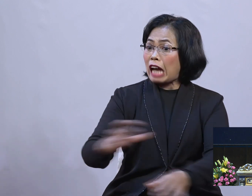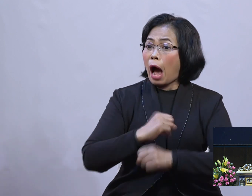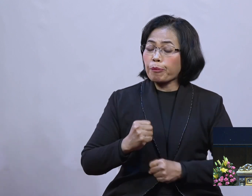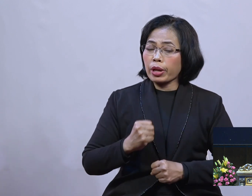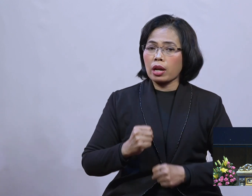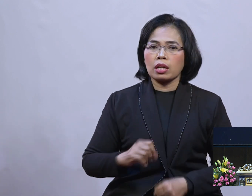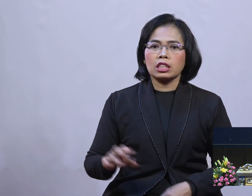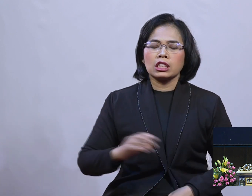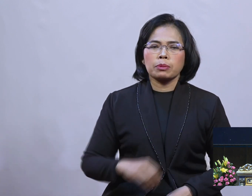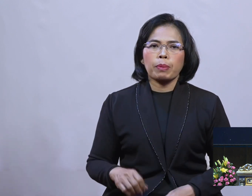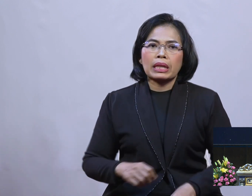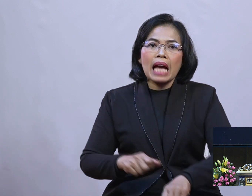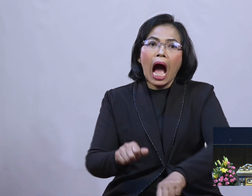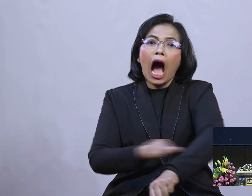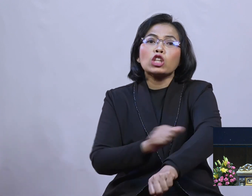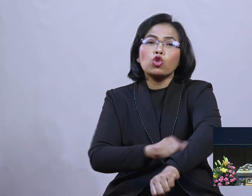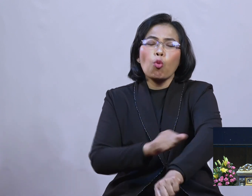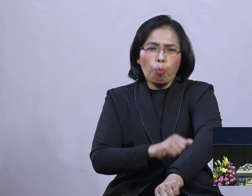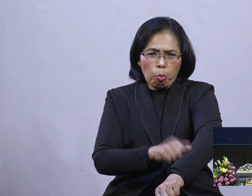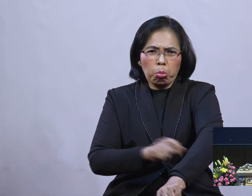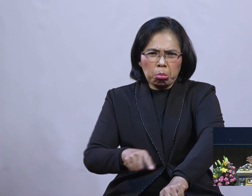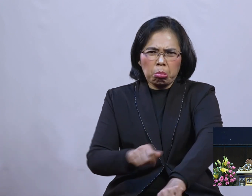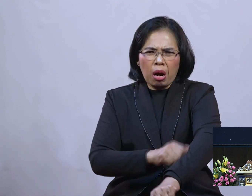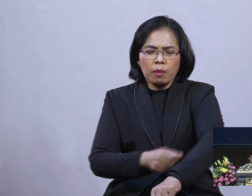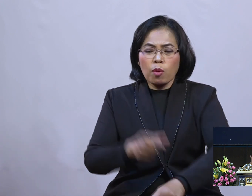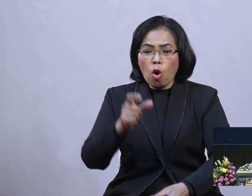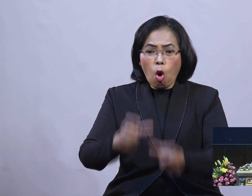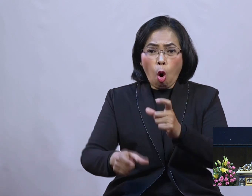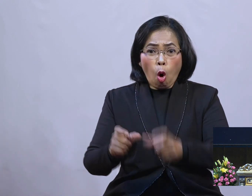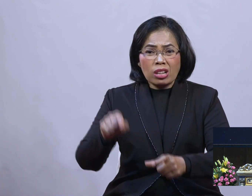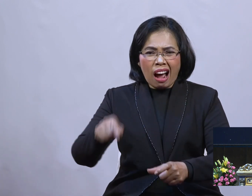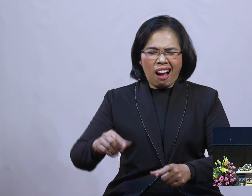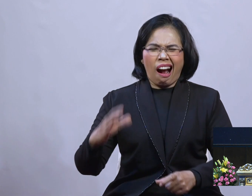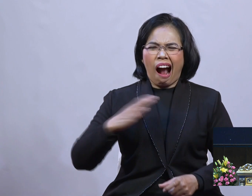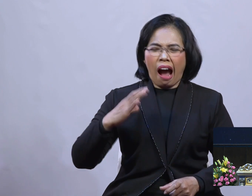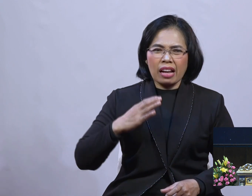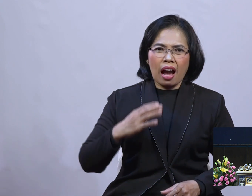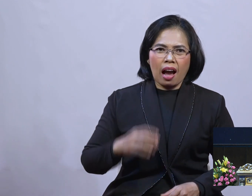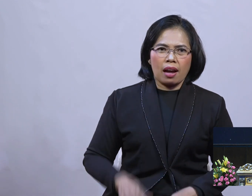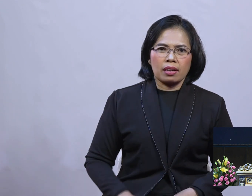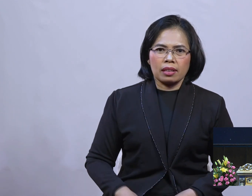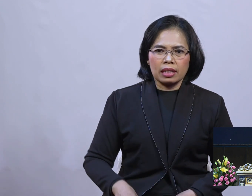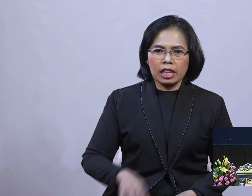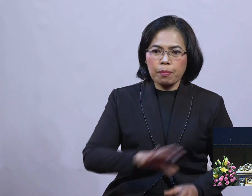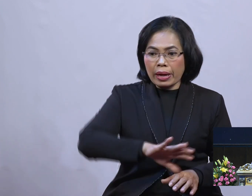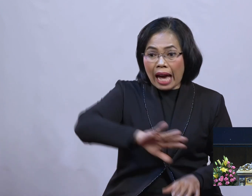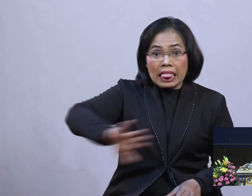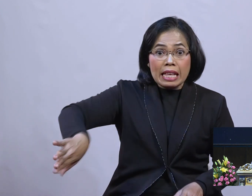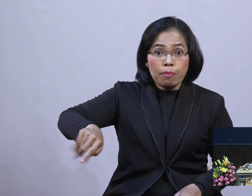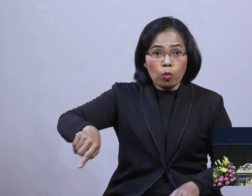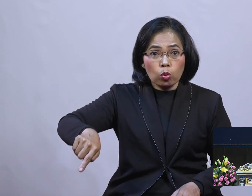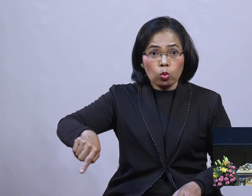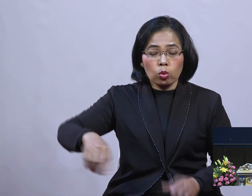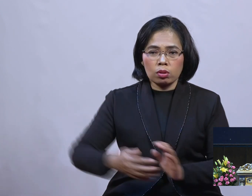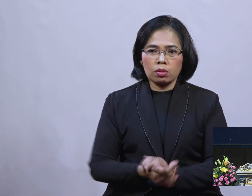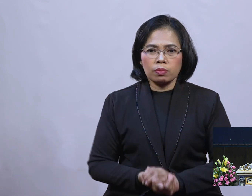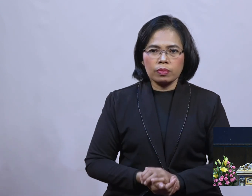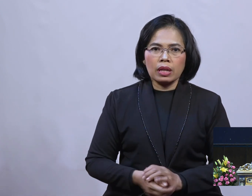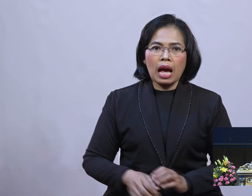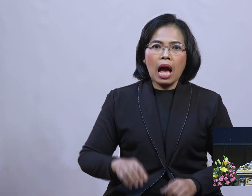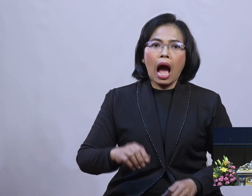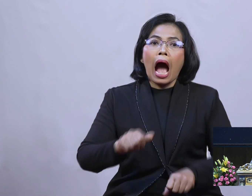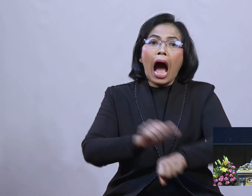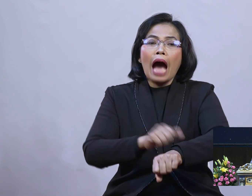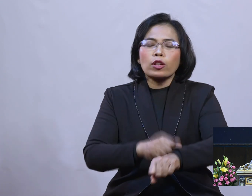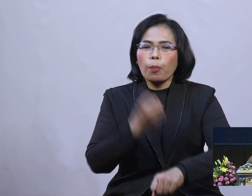Ayub orang yang paling kaya di timur Tapi waktu dia kehilangan segala-galanya cuman ini yang dia bilang sama Tuhan dengan telanjang aku